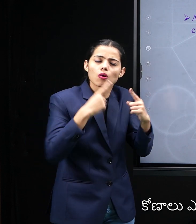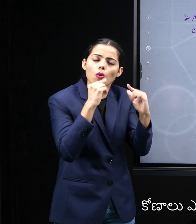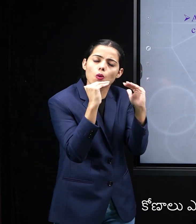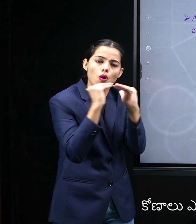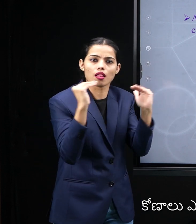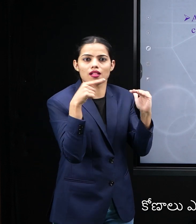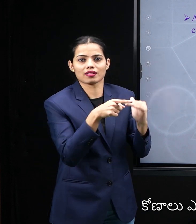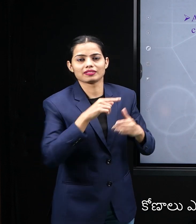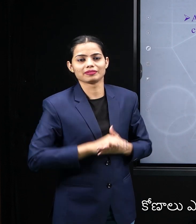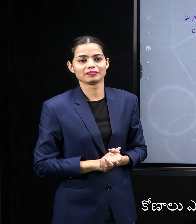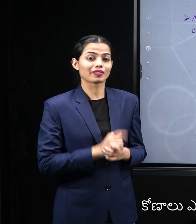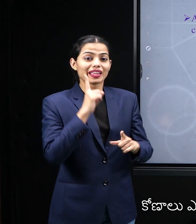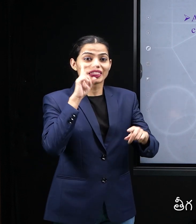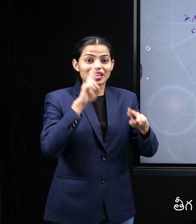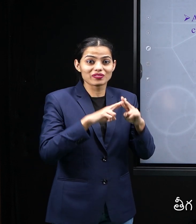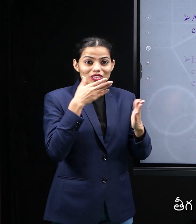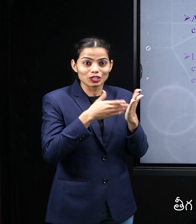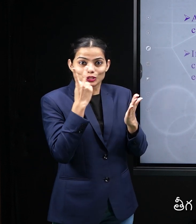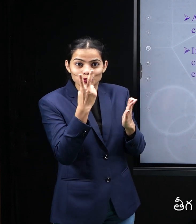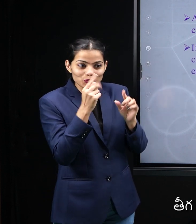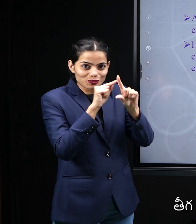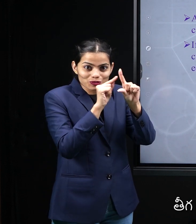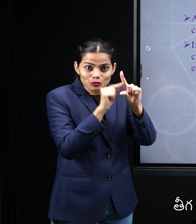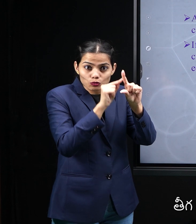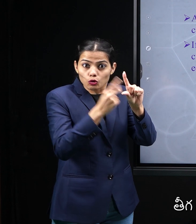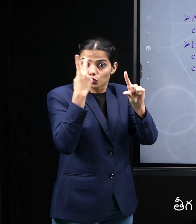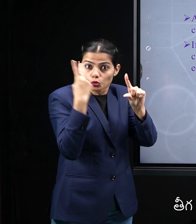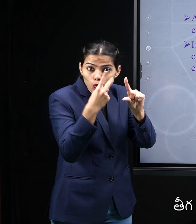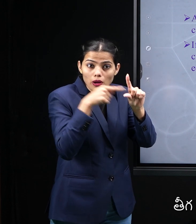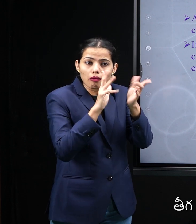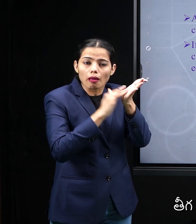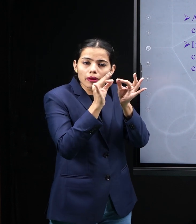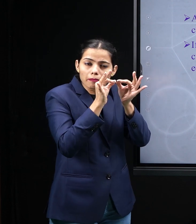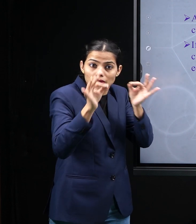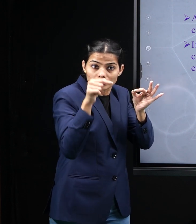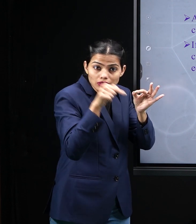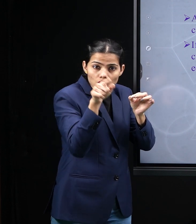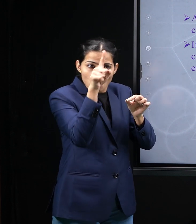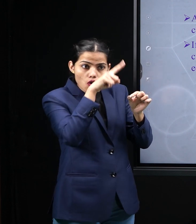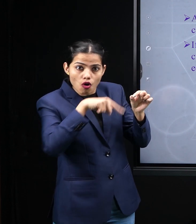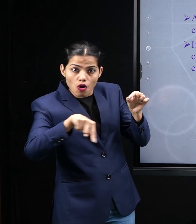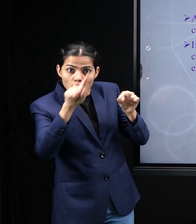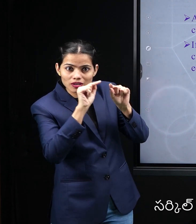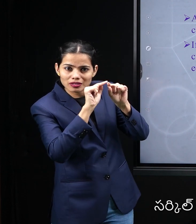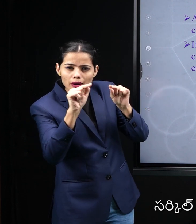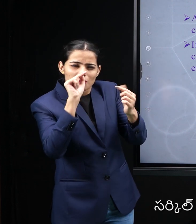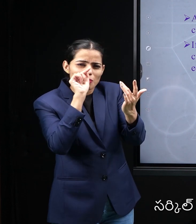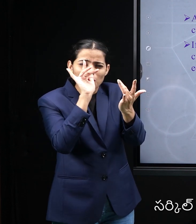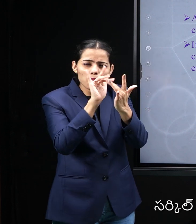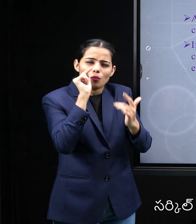ఉంటాయి. తీగ నుండి ఏదైనా బిందువుకు రెండు కోణాలు ఉంటే సర్కిల్ యొక్క